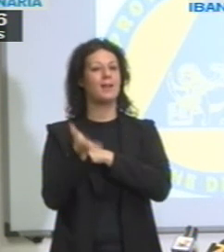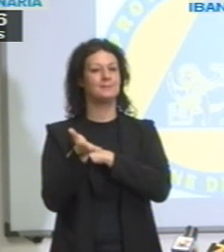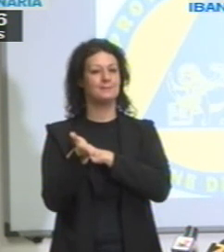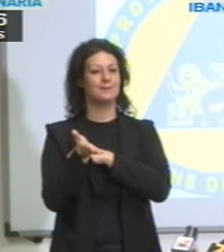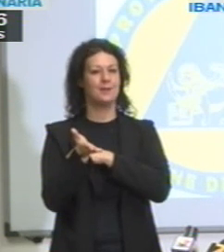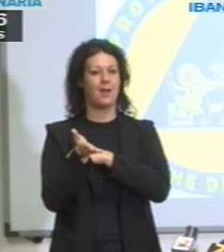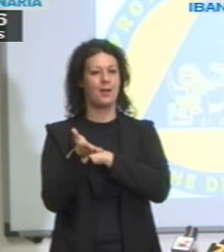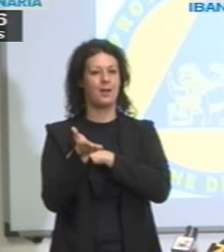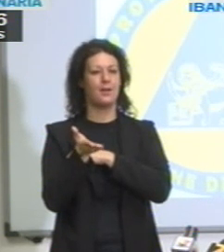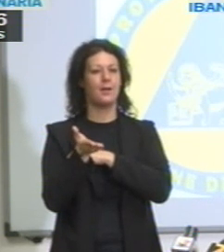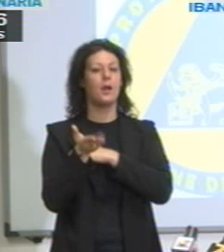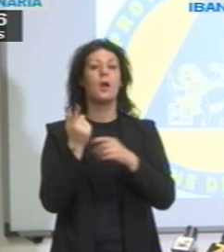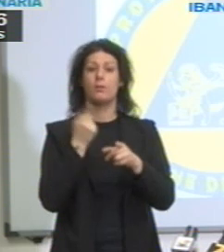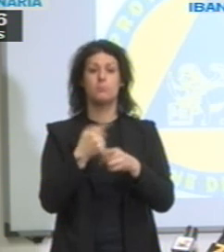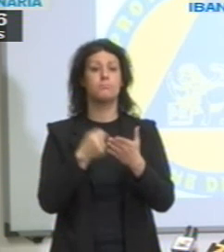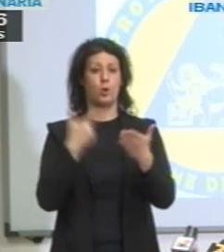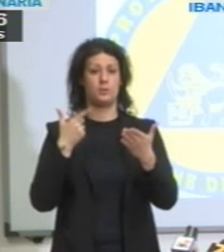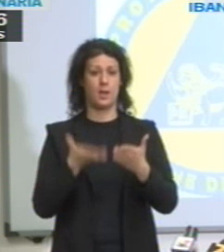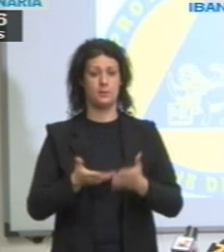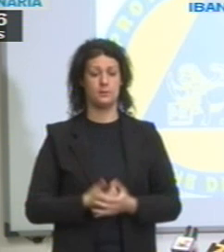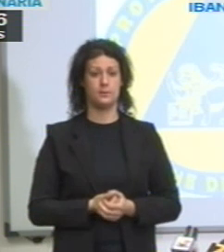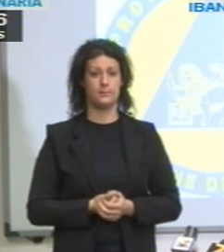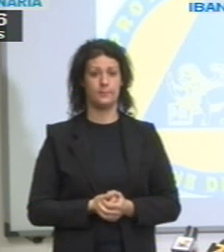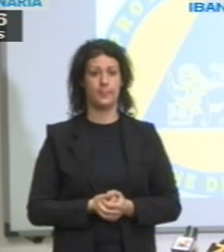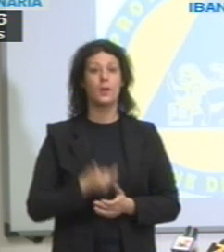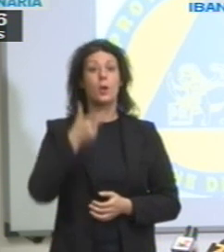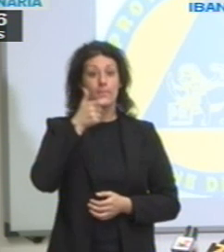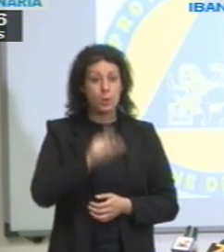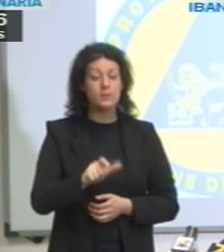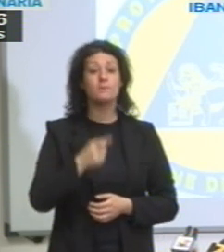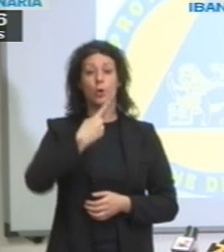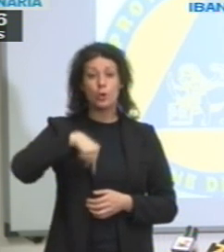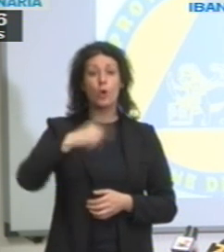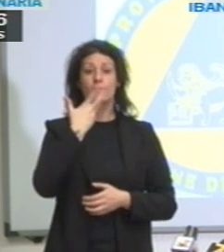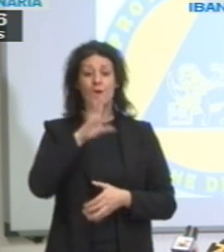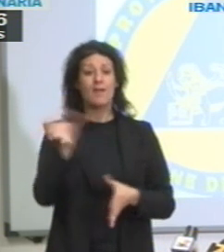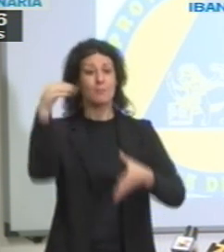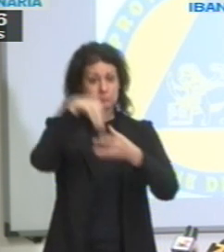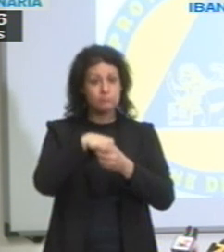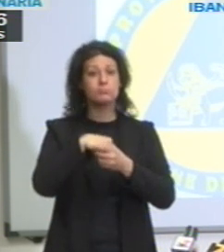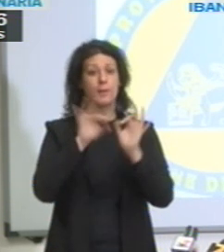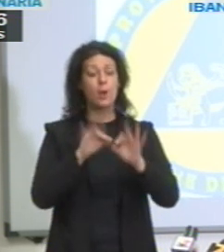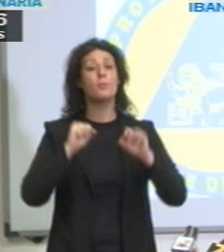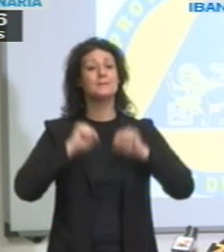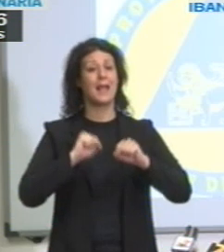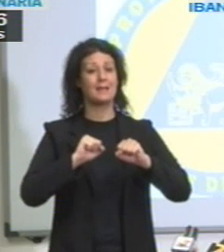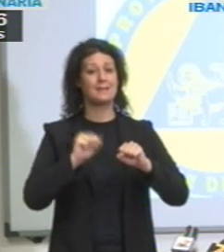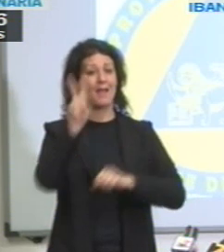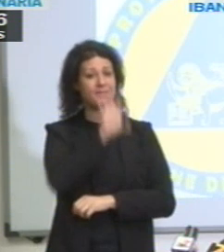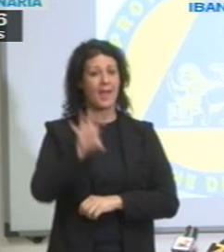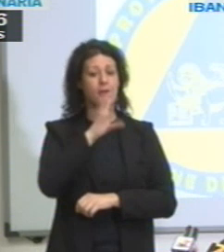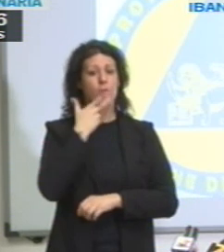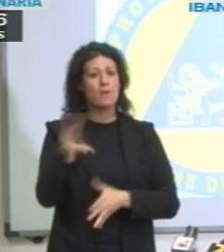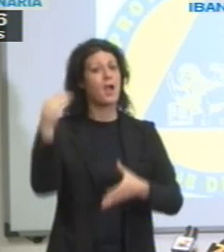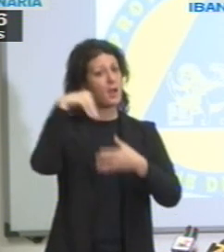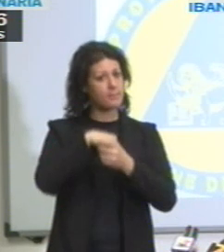c'è stato questo fatto, lo dico perché abbiamo fatto di tutto per riuscire a coinvolgerli nell'offerta sanitaria del Veneto. Lo dico perché